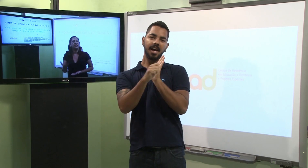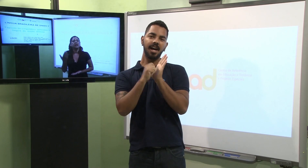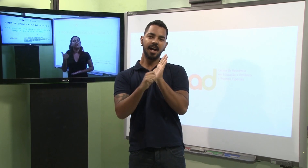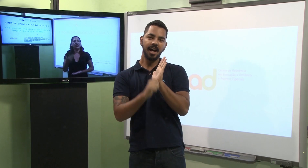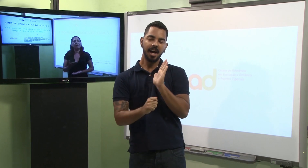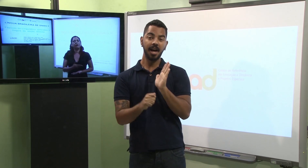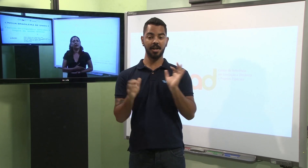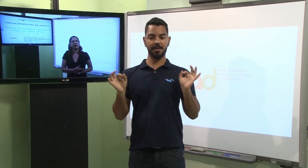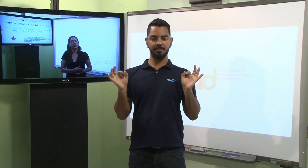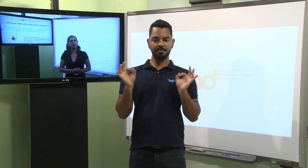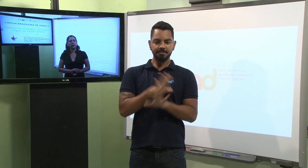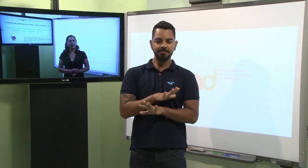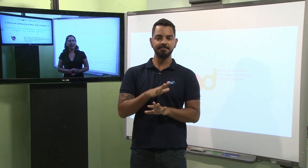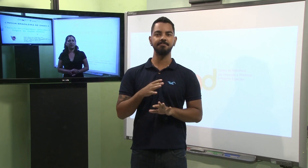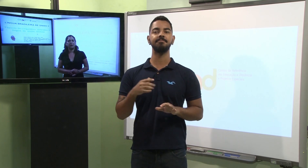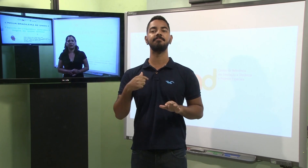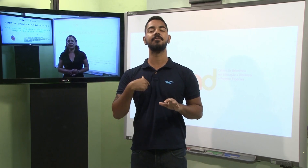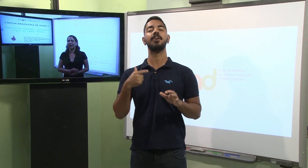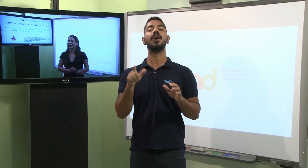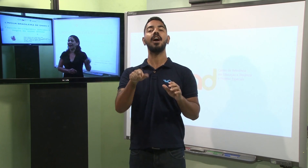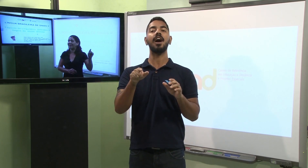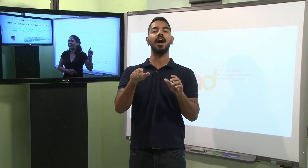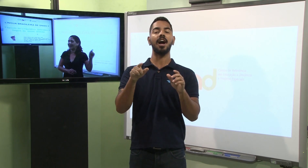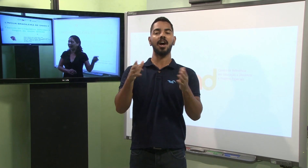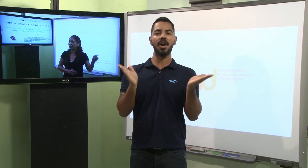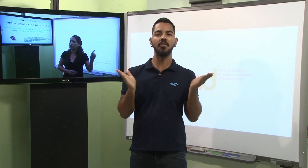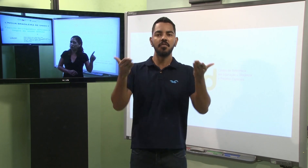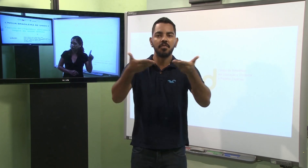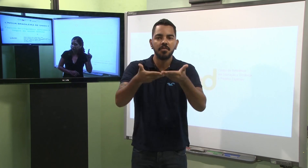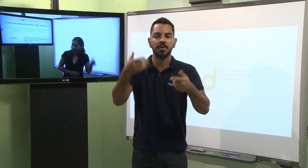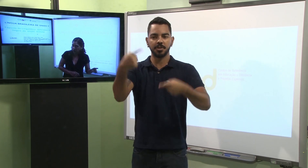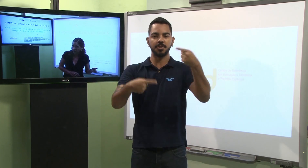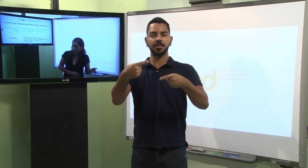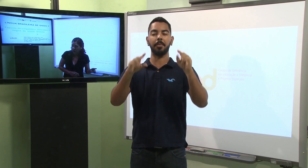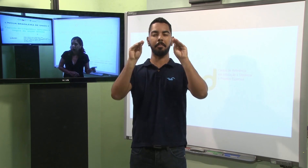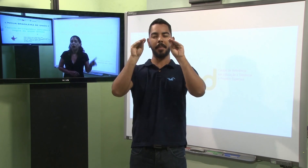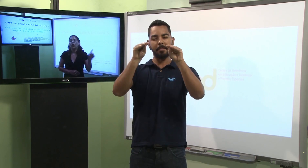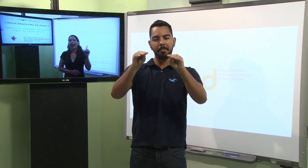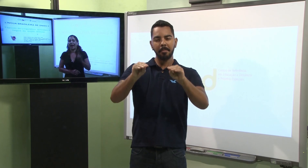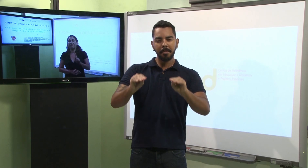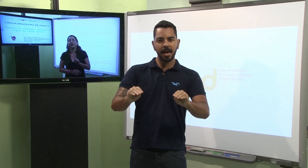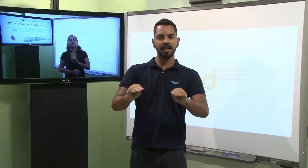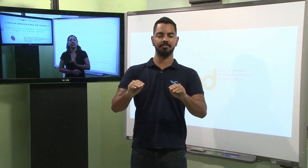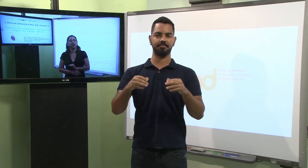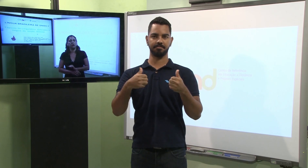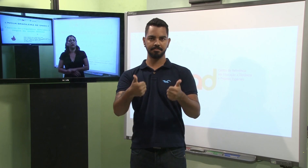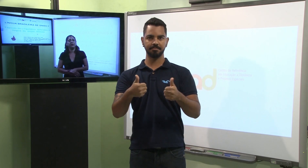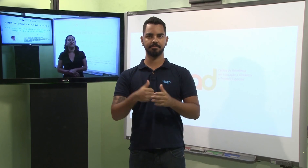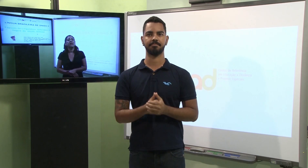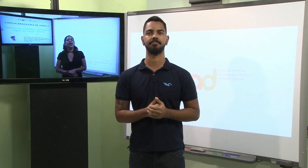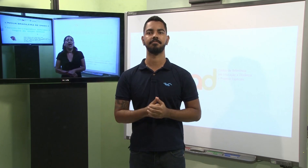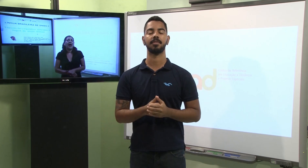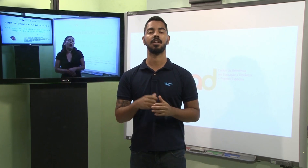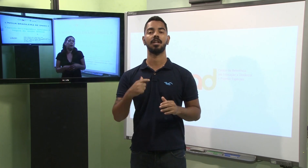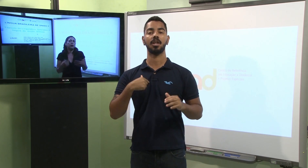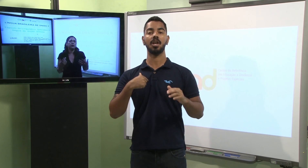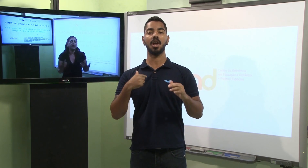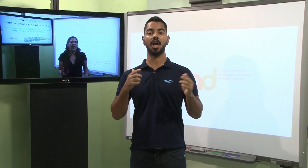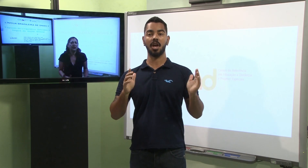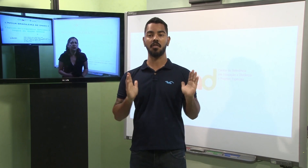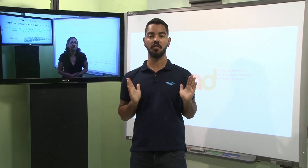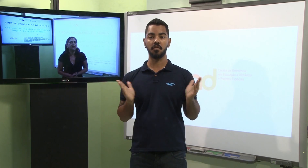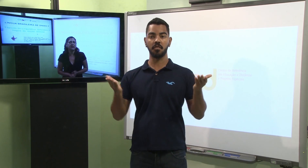Dúvidas. Já aproveitando a oportunidade para dizer que haverá no nosso fórum, AVA, Tira Dúvidas,